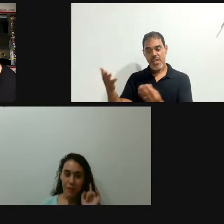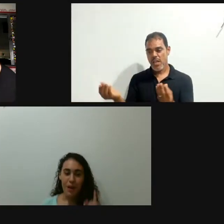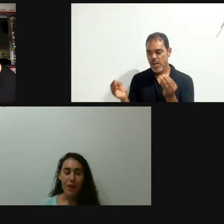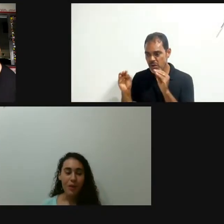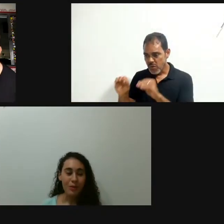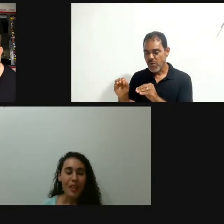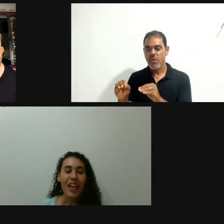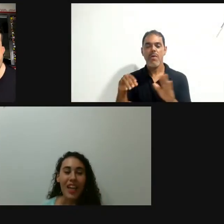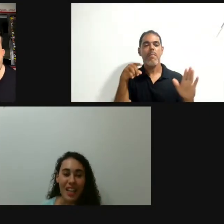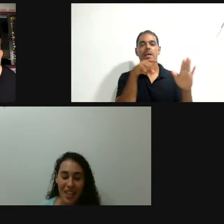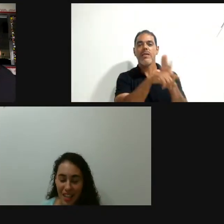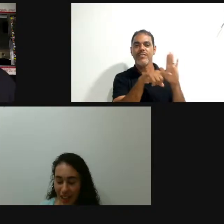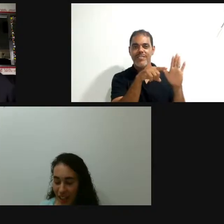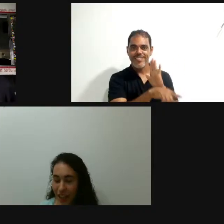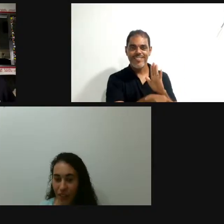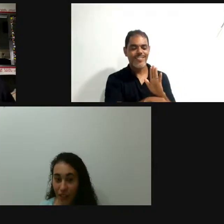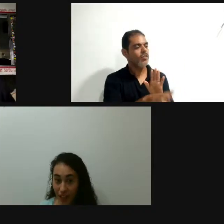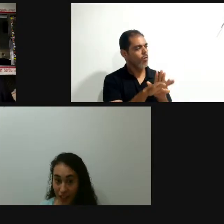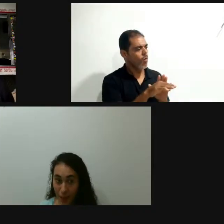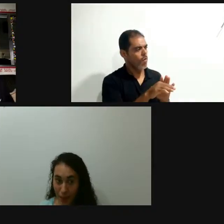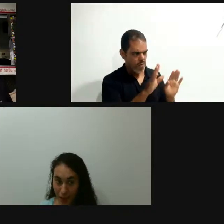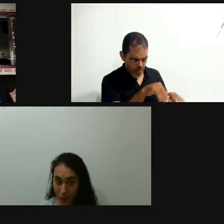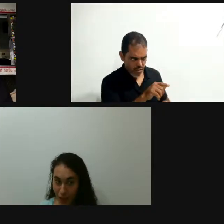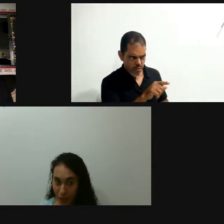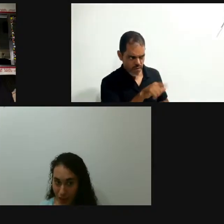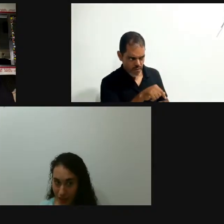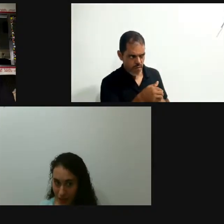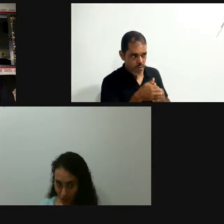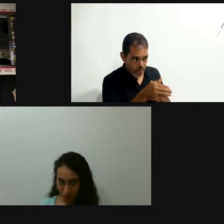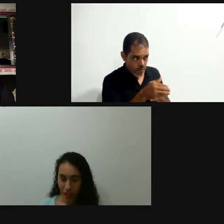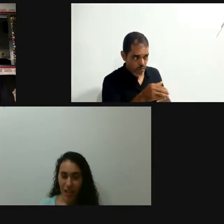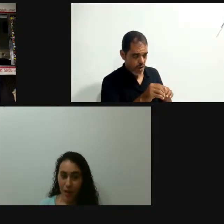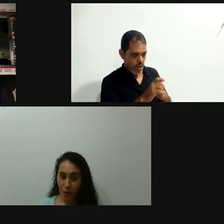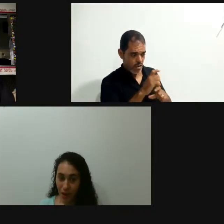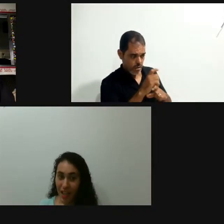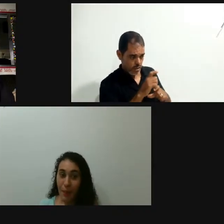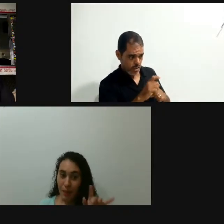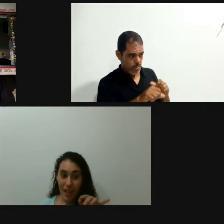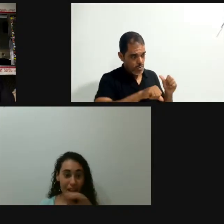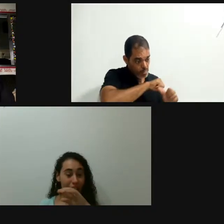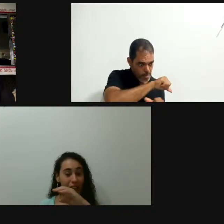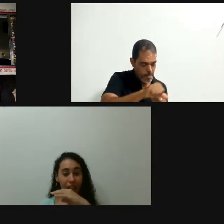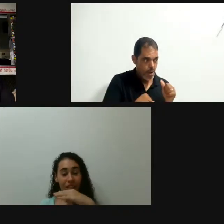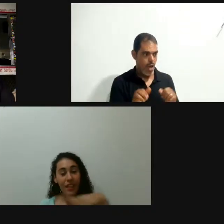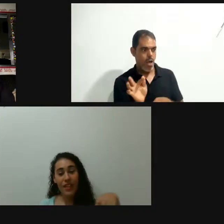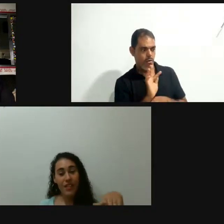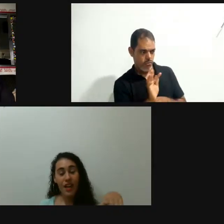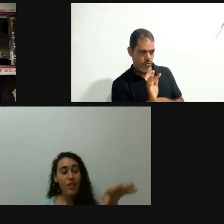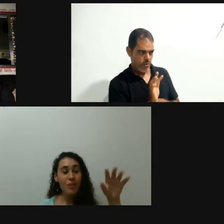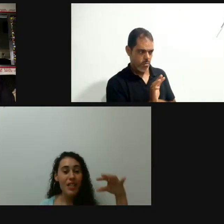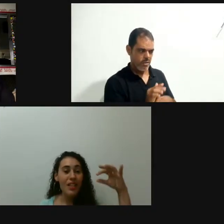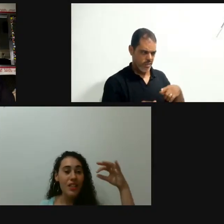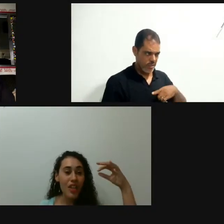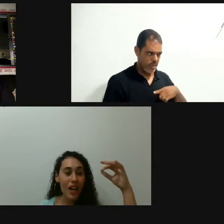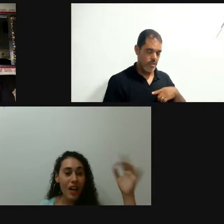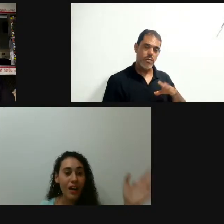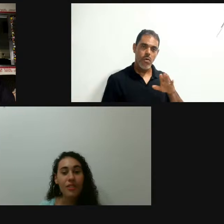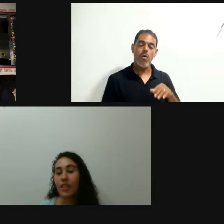Meu irmão, ele trabalha com animação. Ele tem 13 anos,